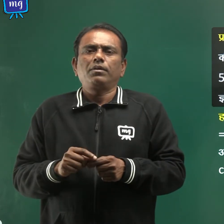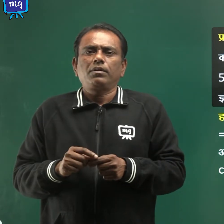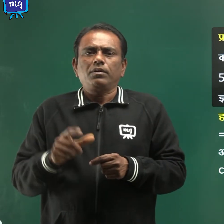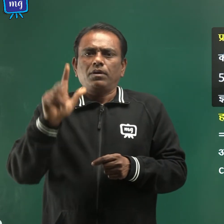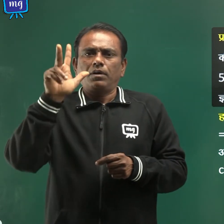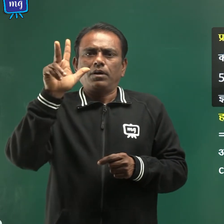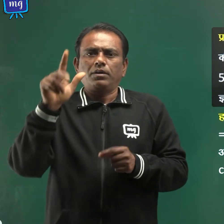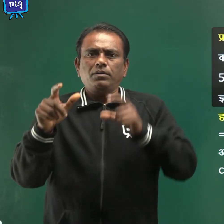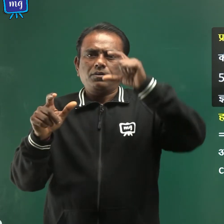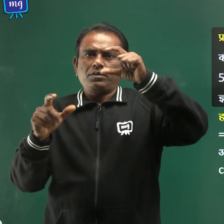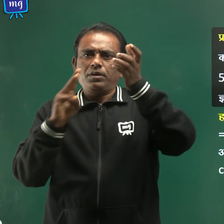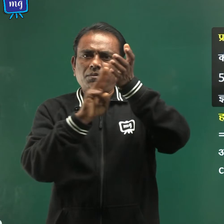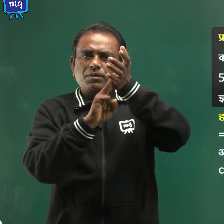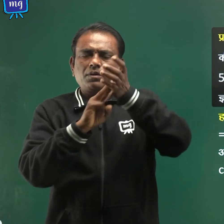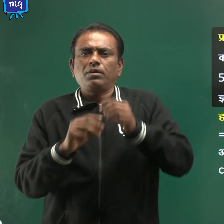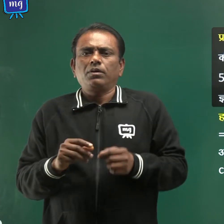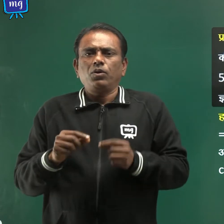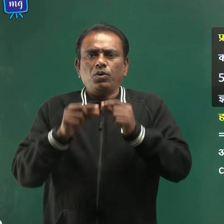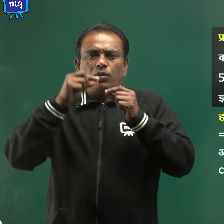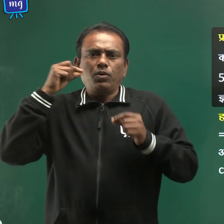कि आज सेमी तथा